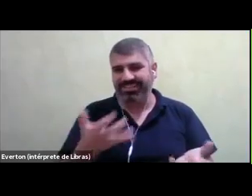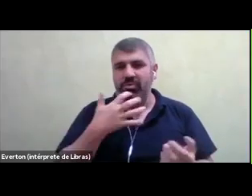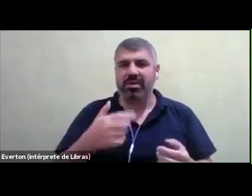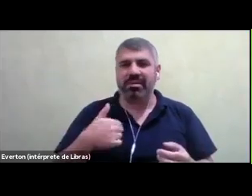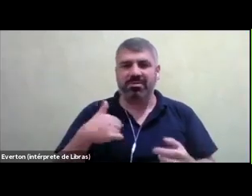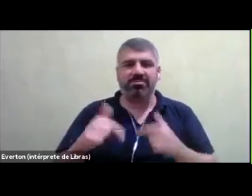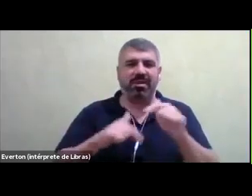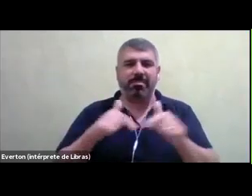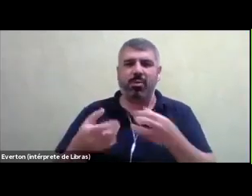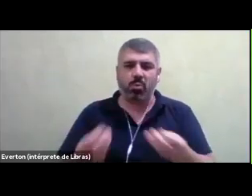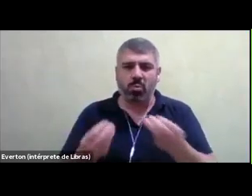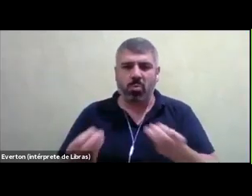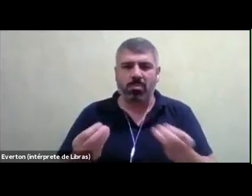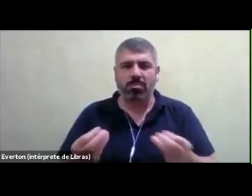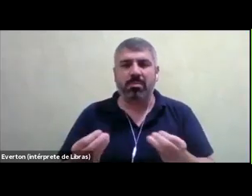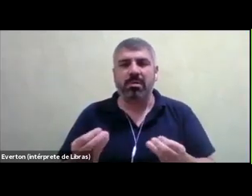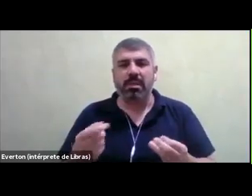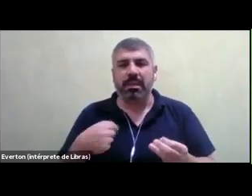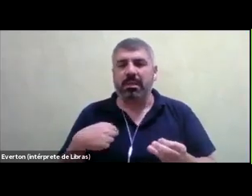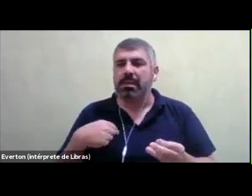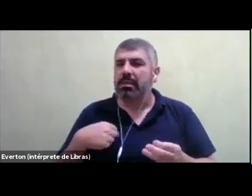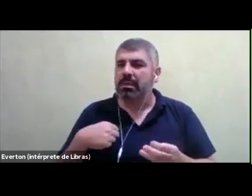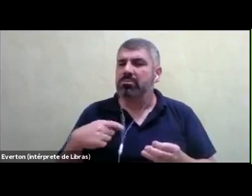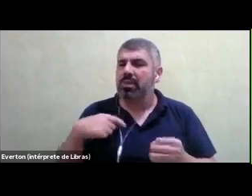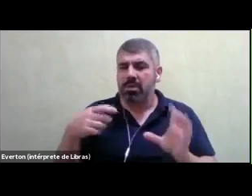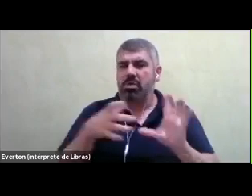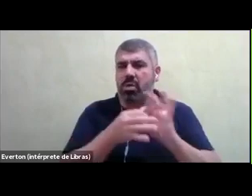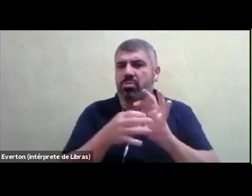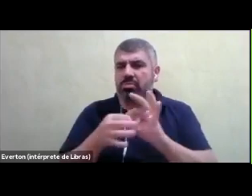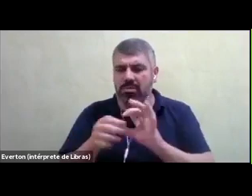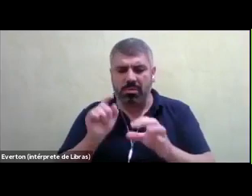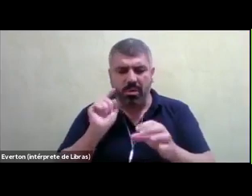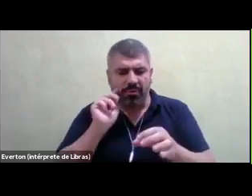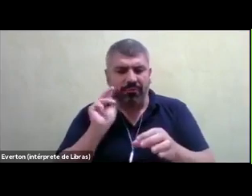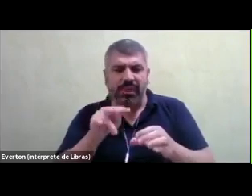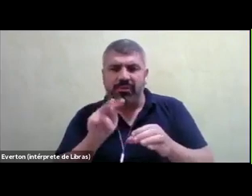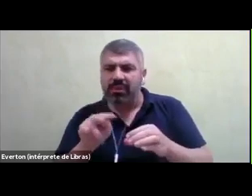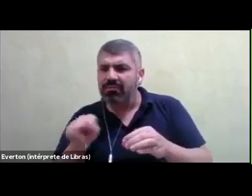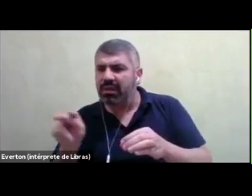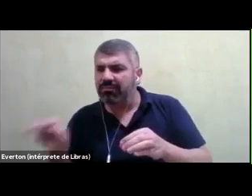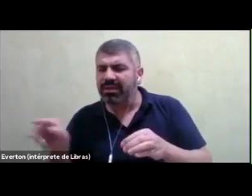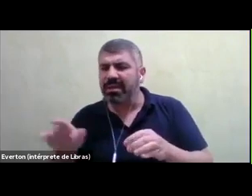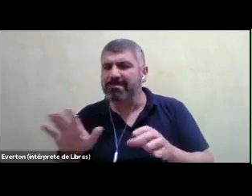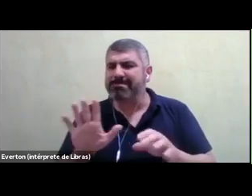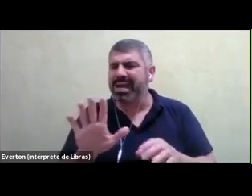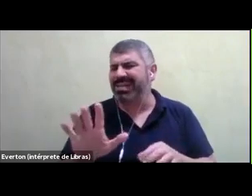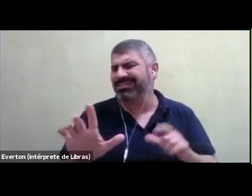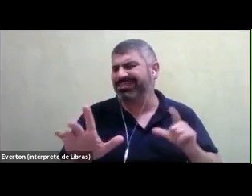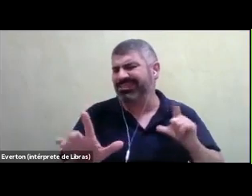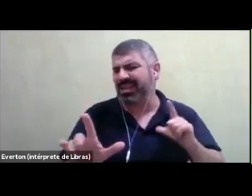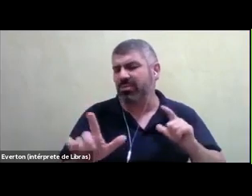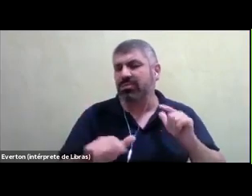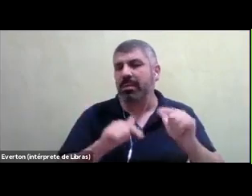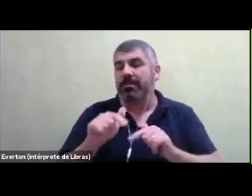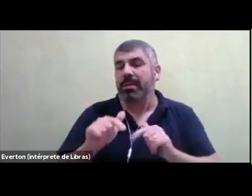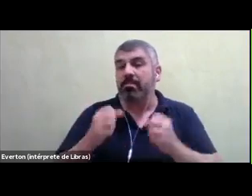de bicar em vários contextos, tenho um trabalho muito mais